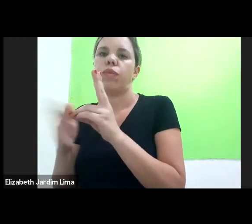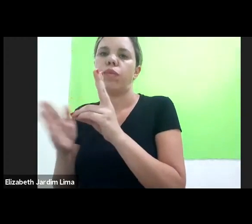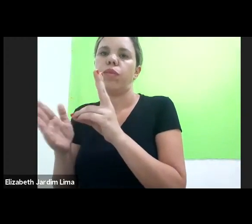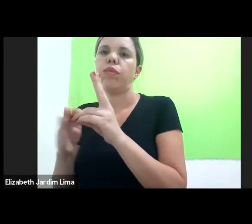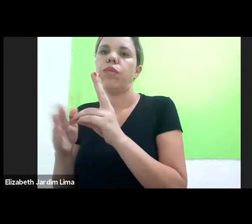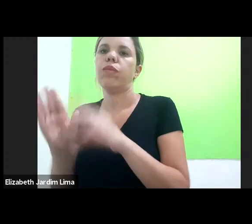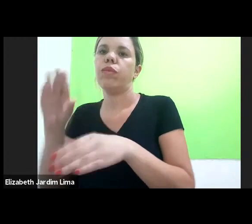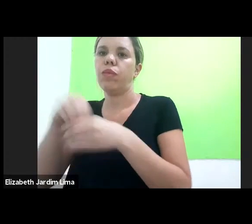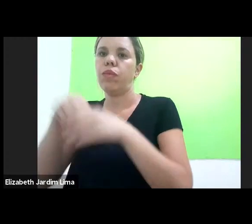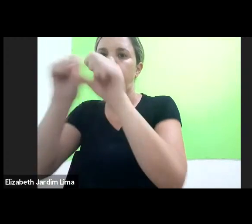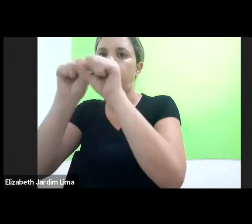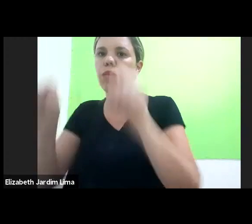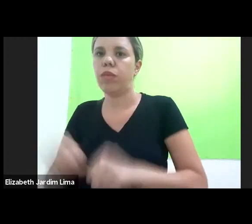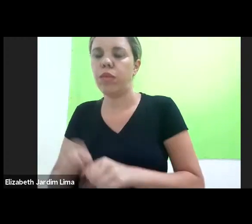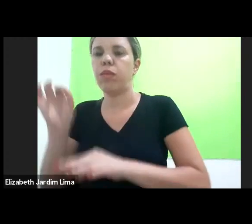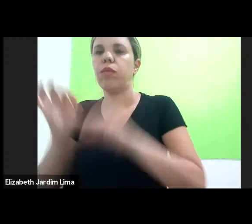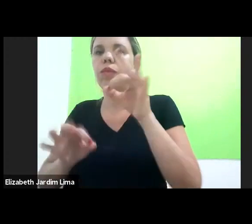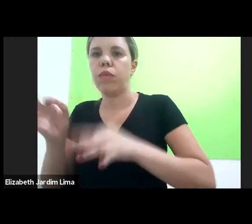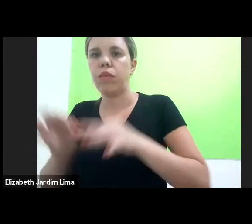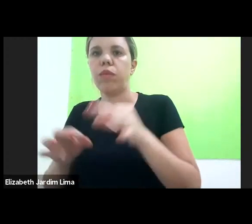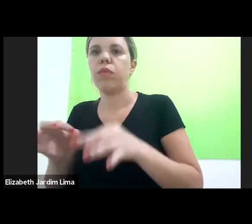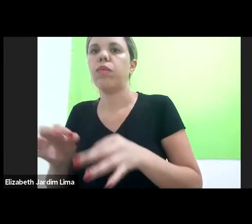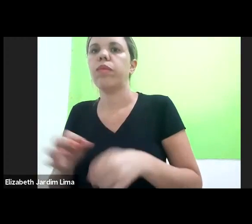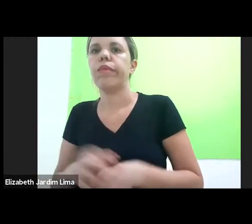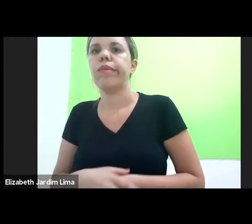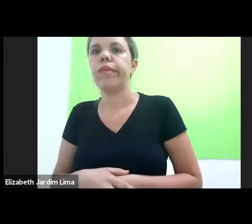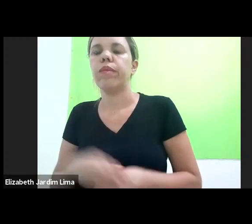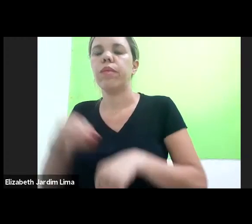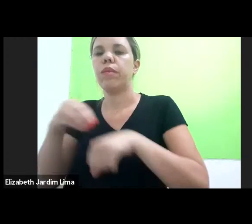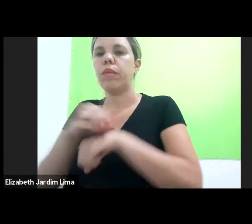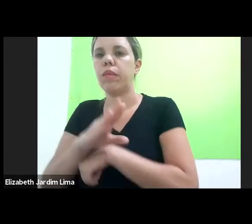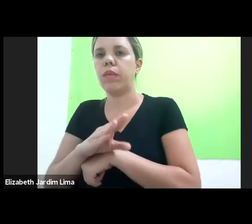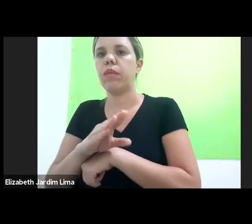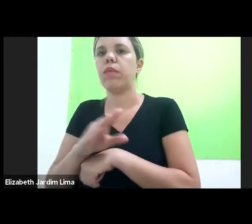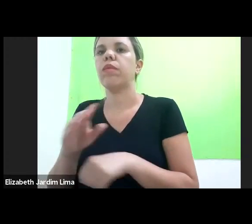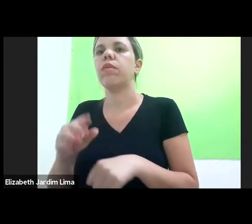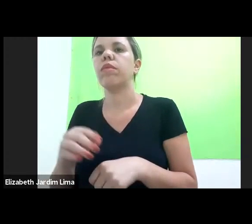do sistema de justiça, para trazer ao menos